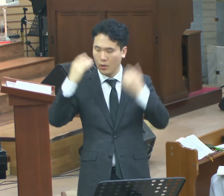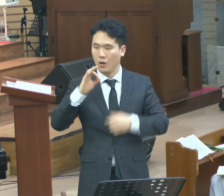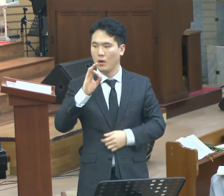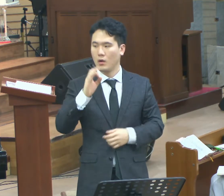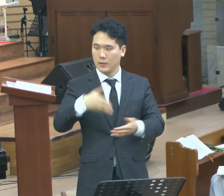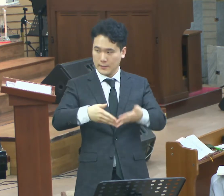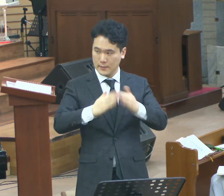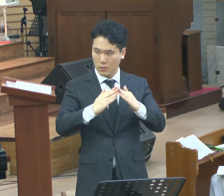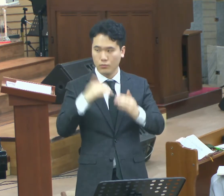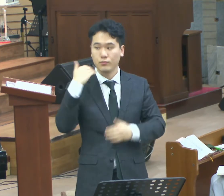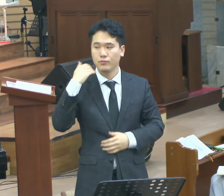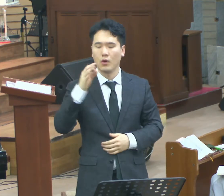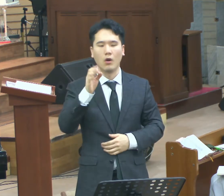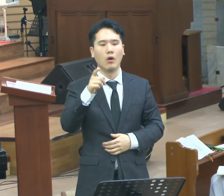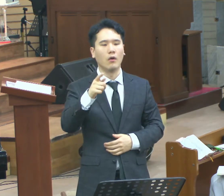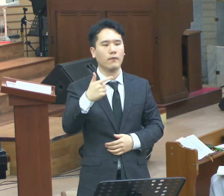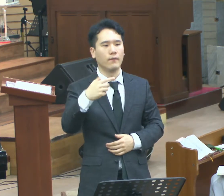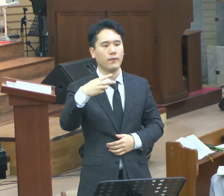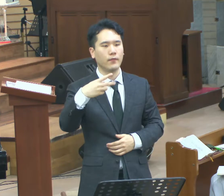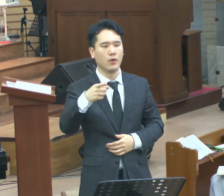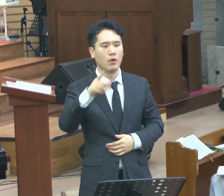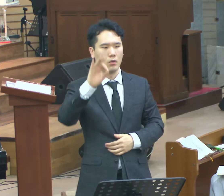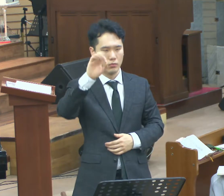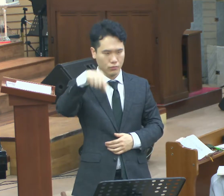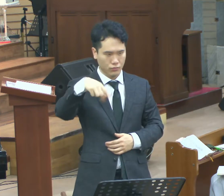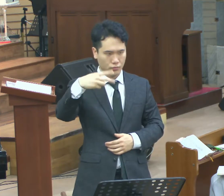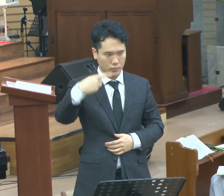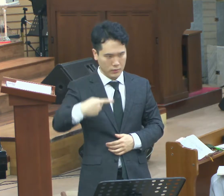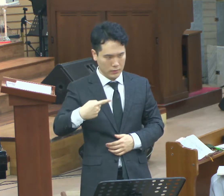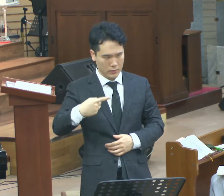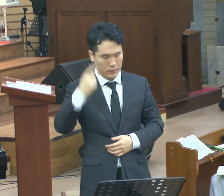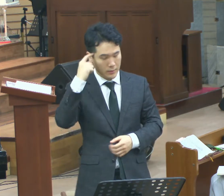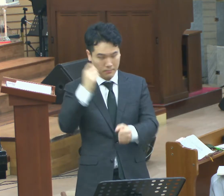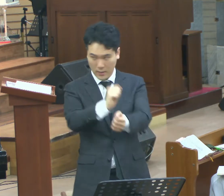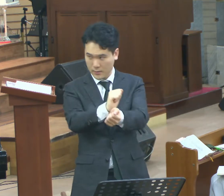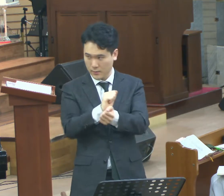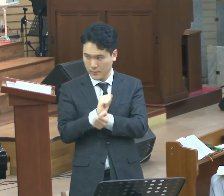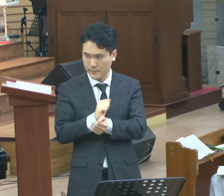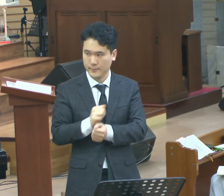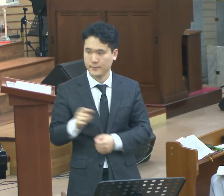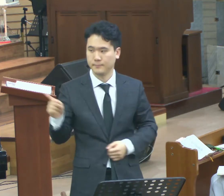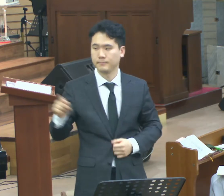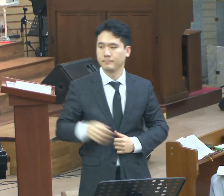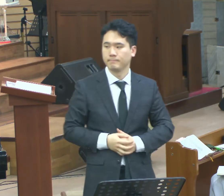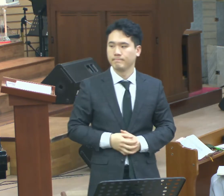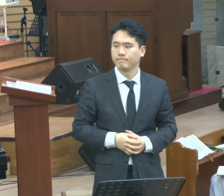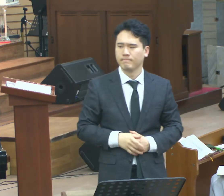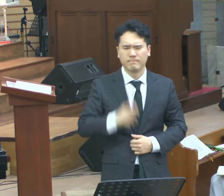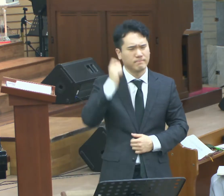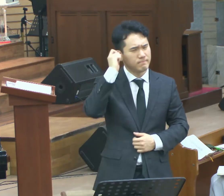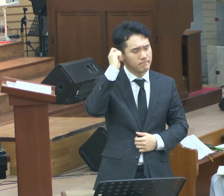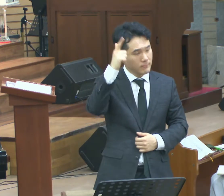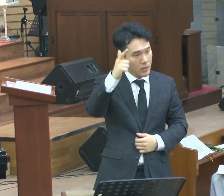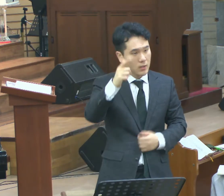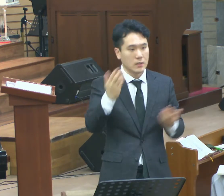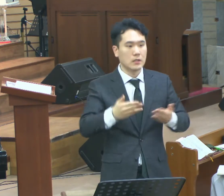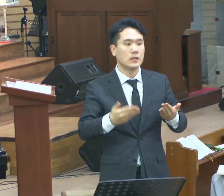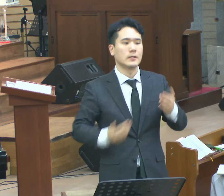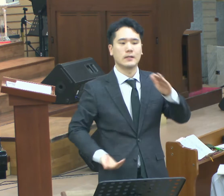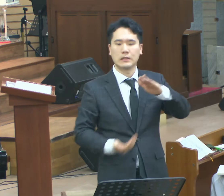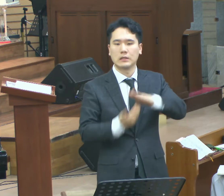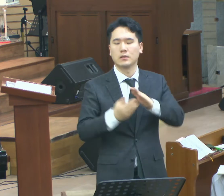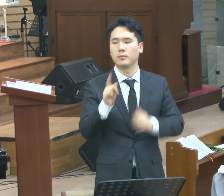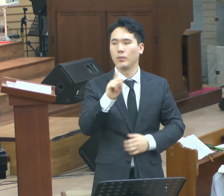박사, 한국명 원두. 자, 이분이 정말 위대한 일을 하셨어요. 장로교회를 위해서 위대한